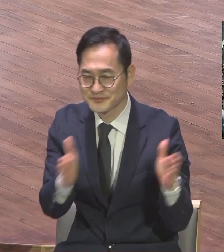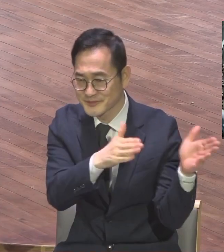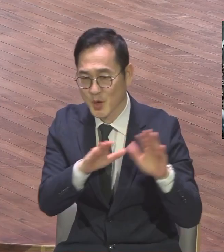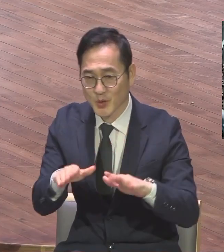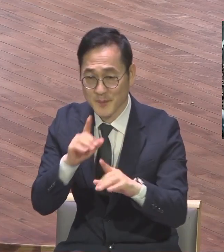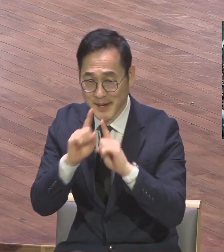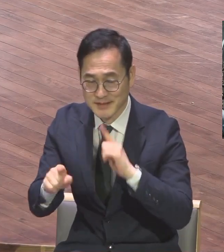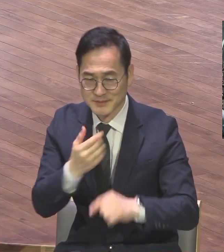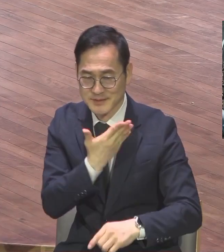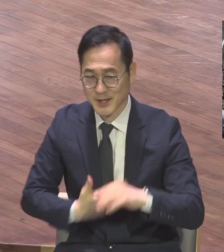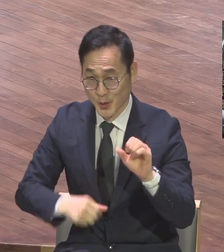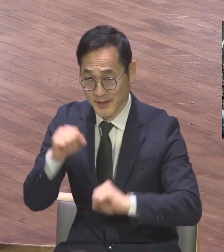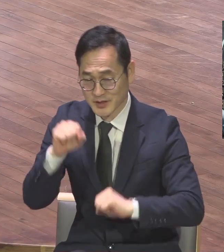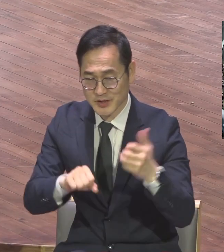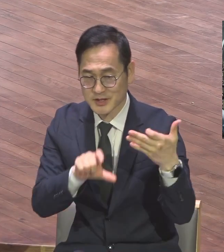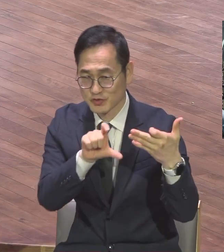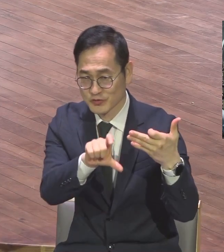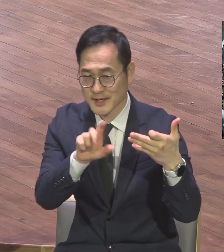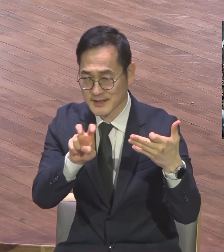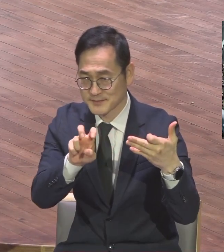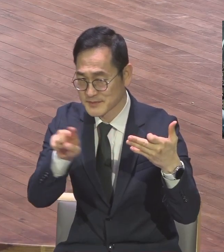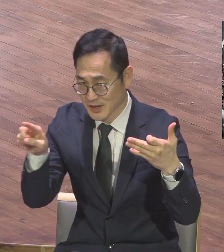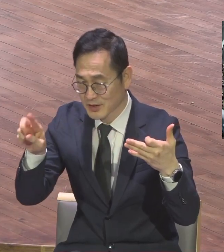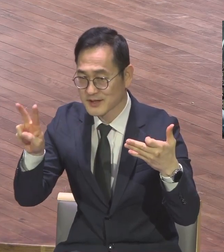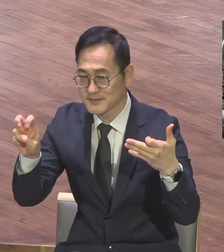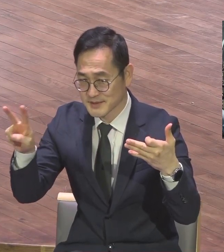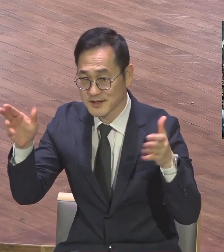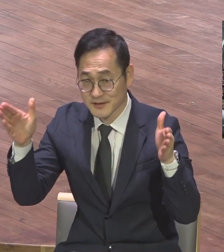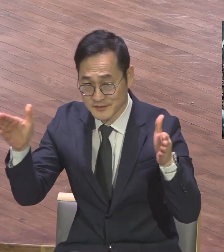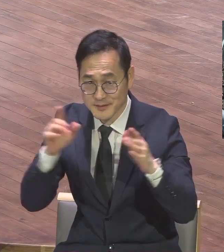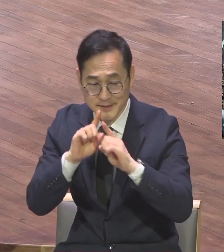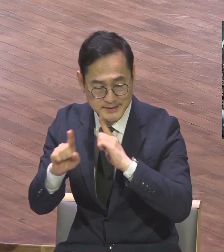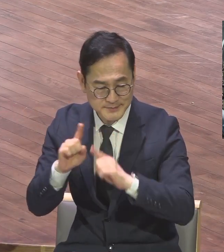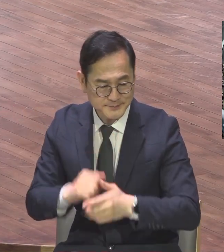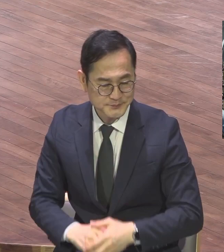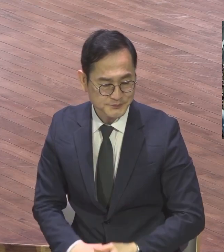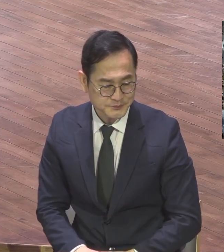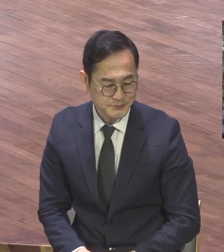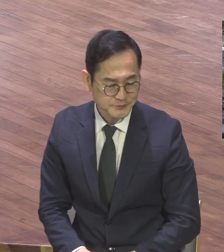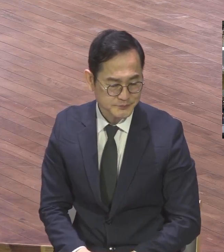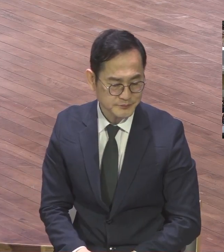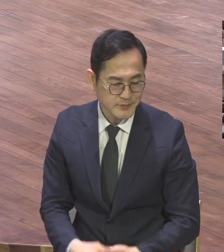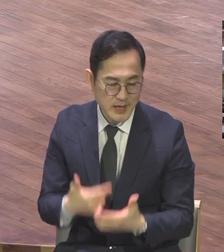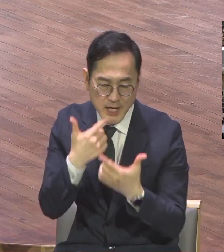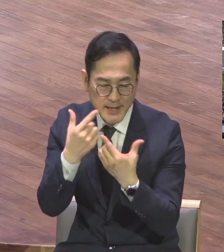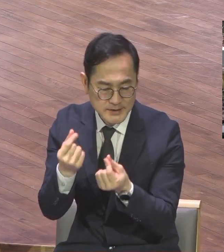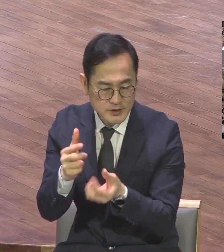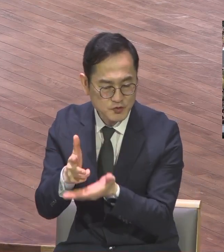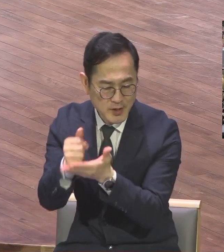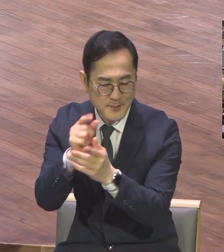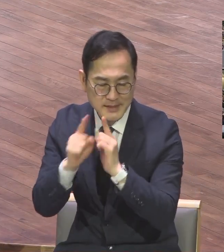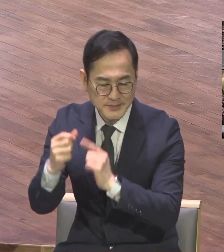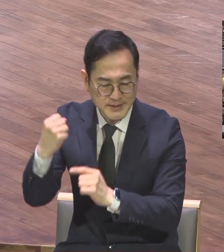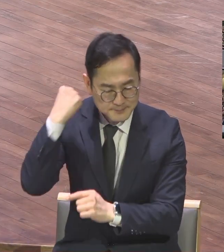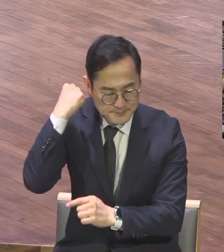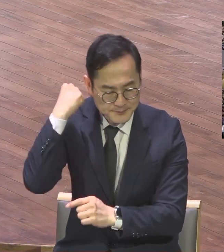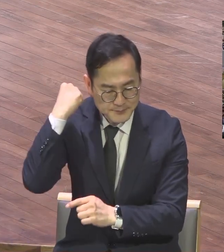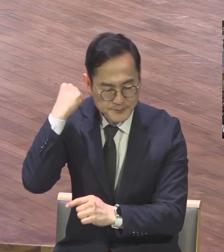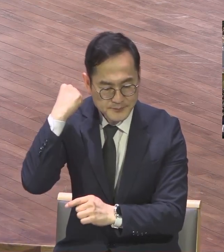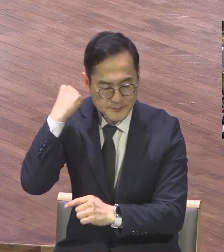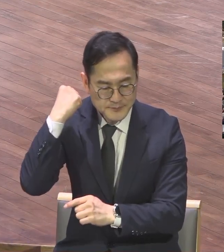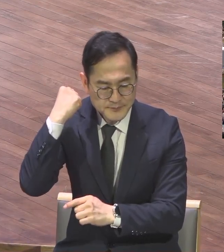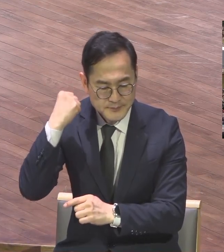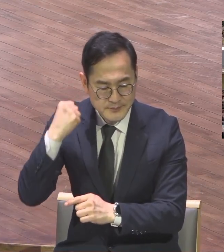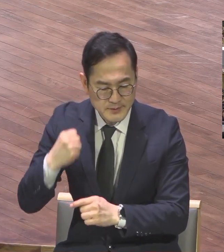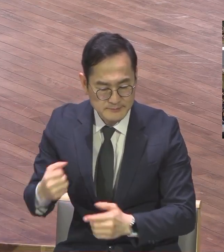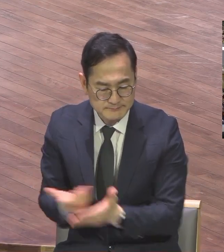말씀은 사도행전 19장 20절에서 22절까지의 말씀입니다. 이와 같이 주의 말씀이 힘이